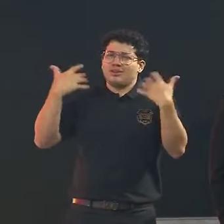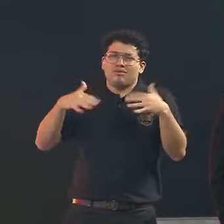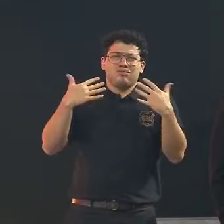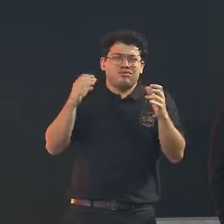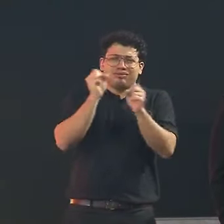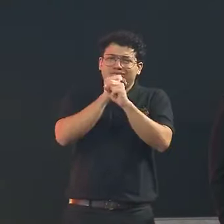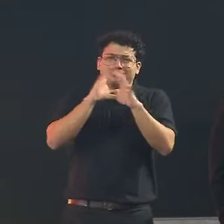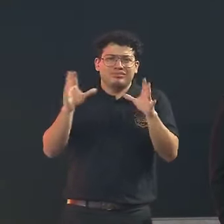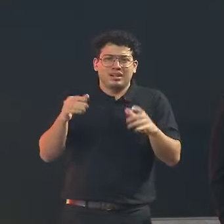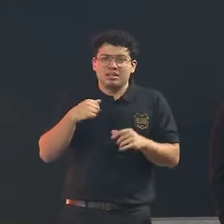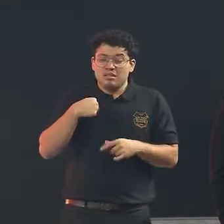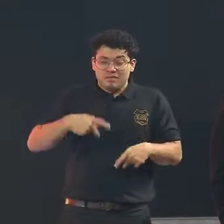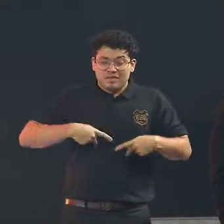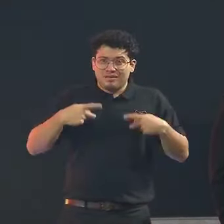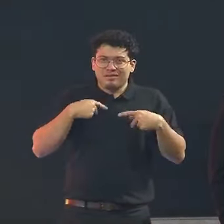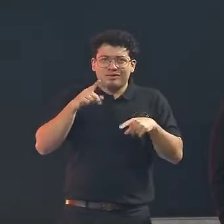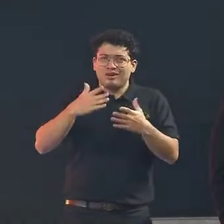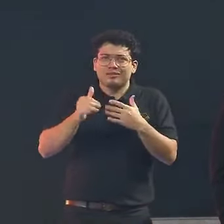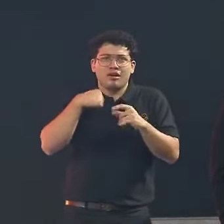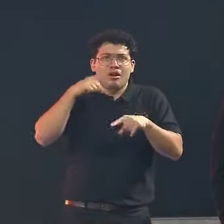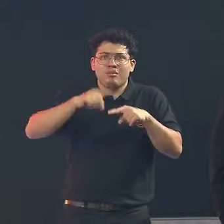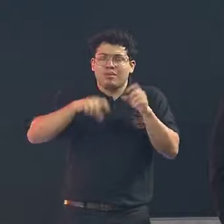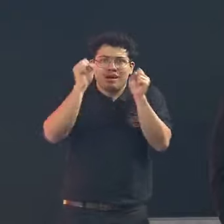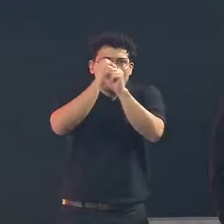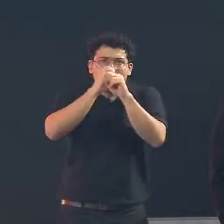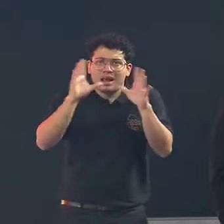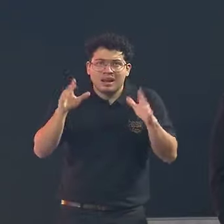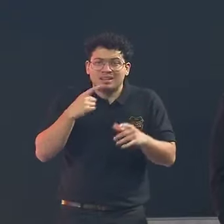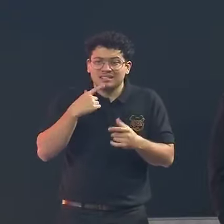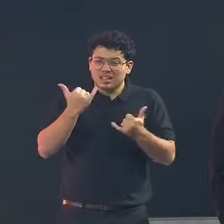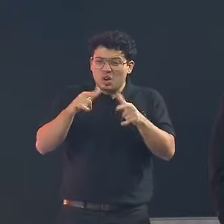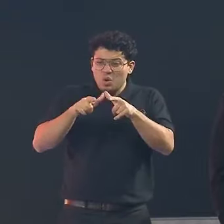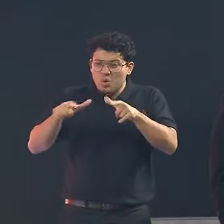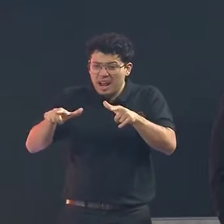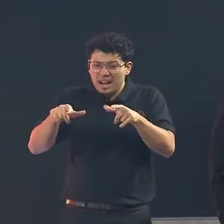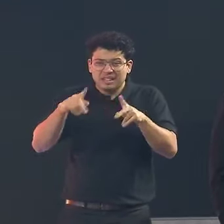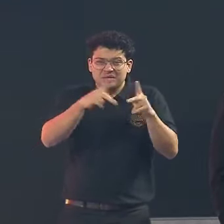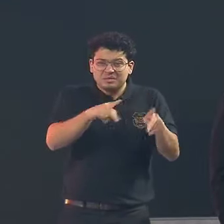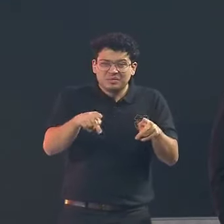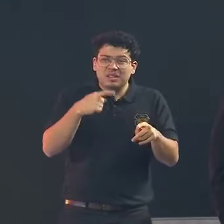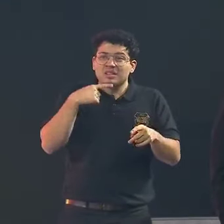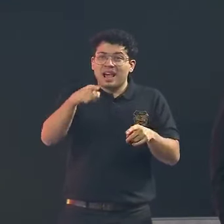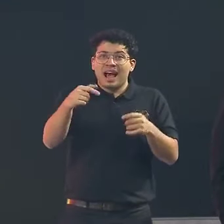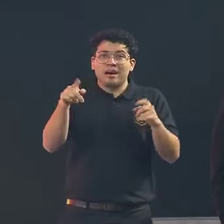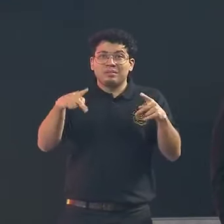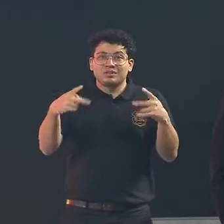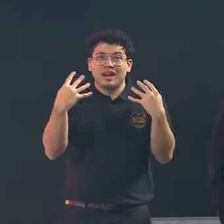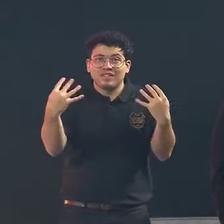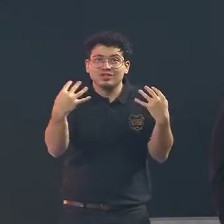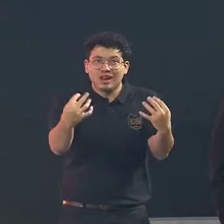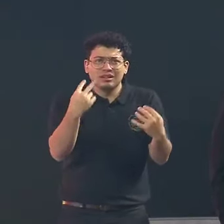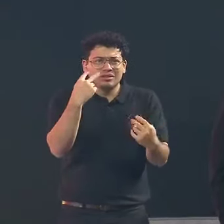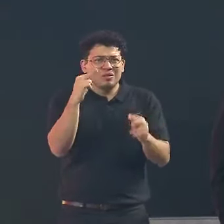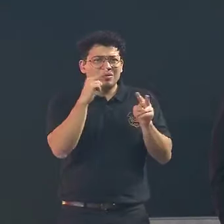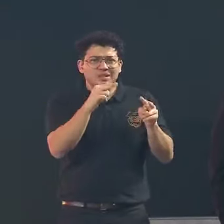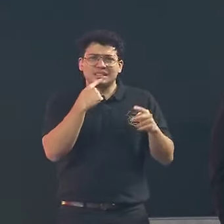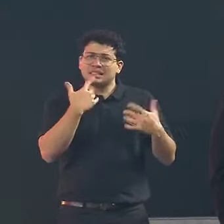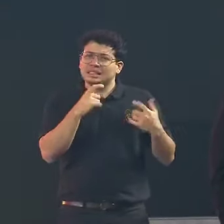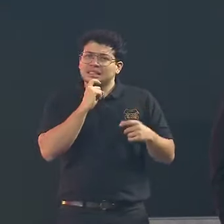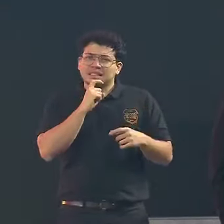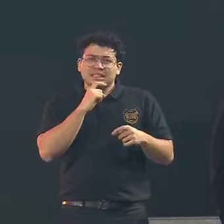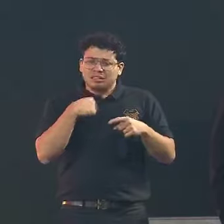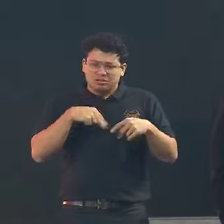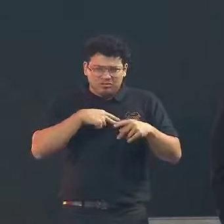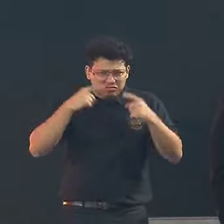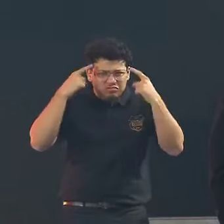impensable, salimos victoriosos de escenarios donde nunca ni el más optimista de los aficionados creyó que lo podríamos lograr.